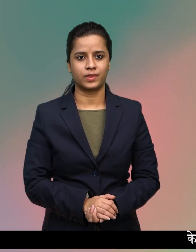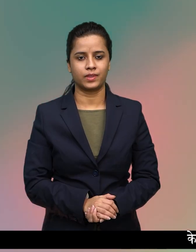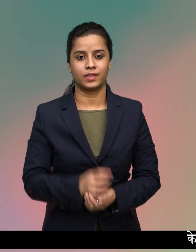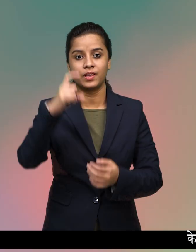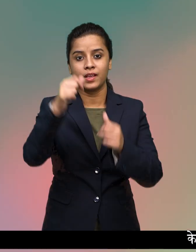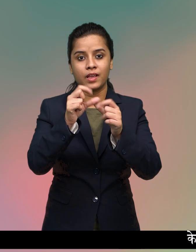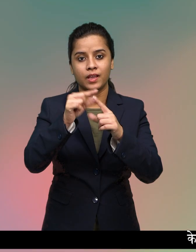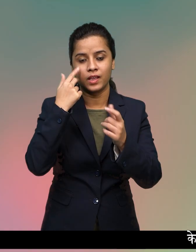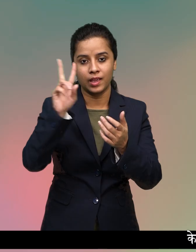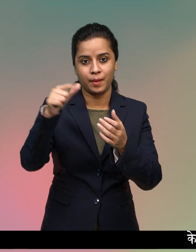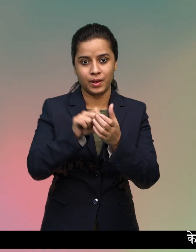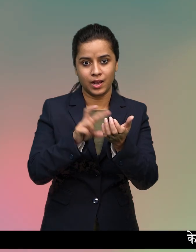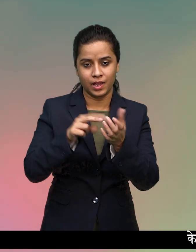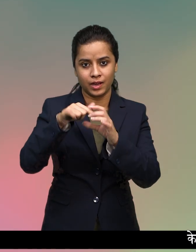केशिका एंडोथेलियन